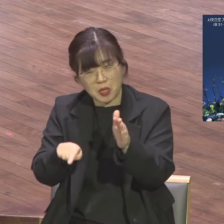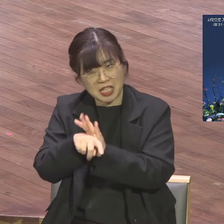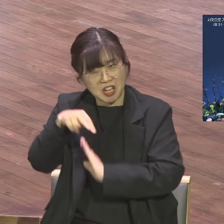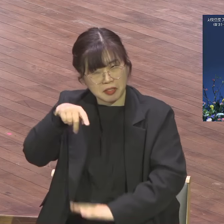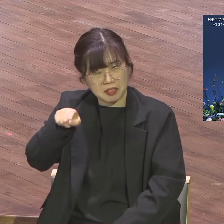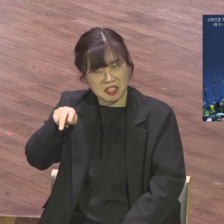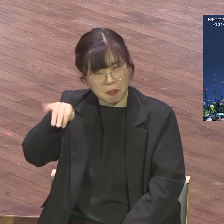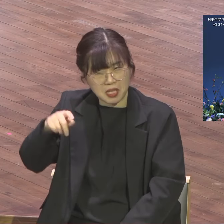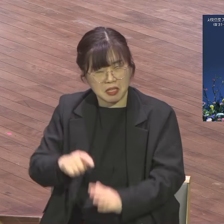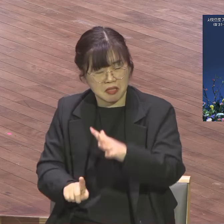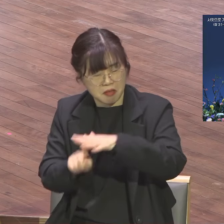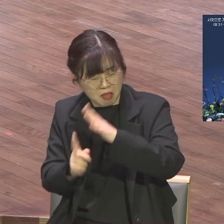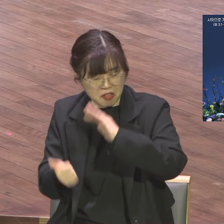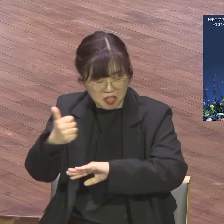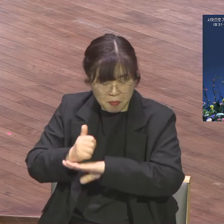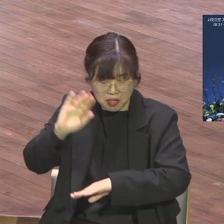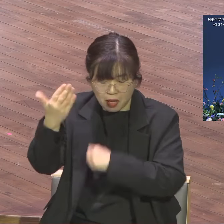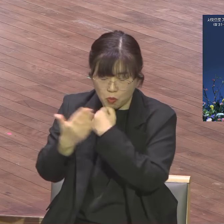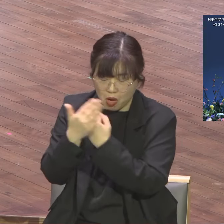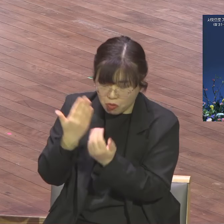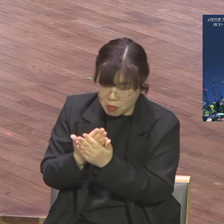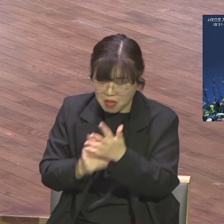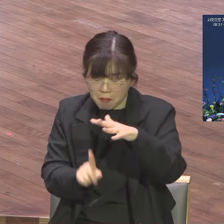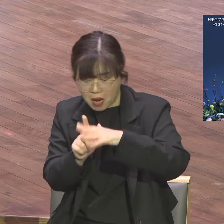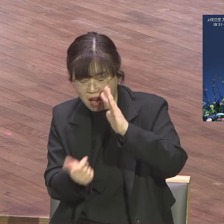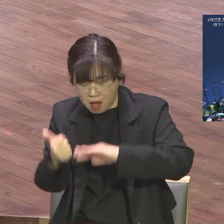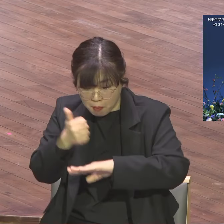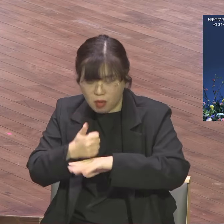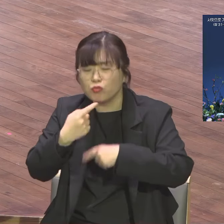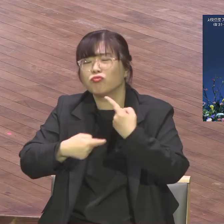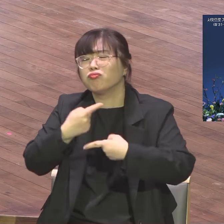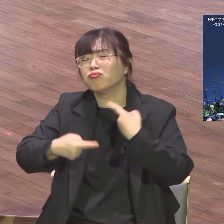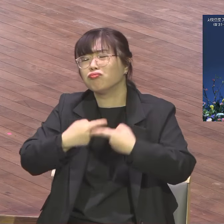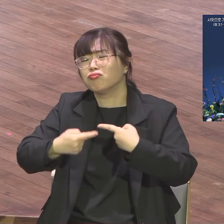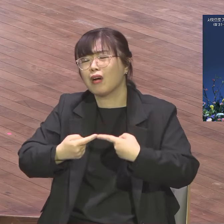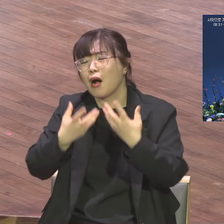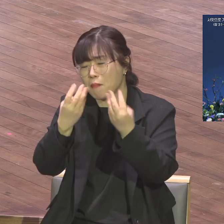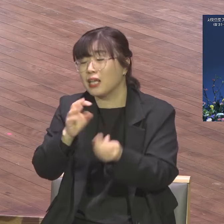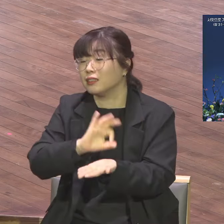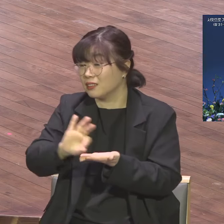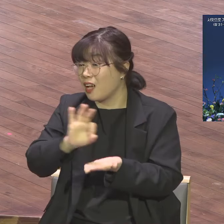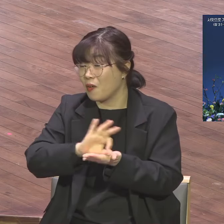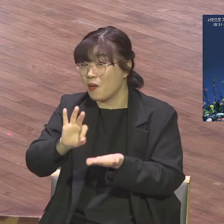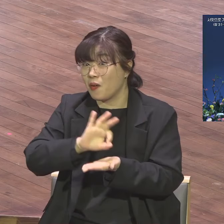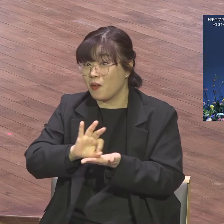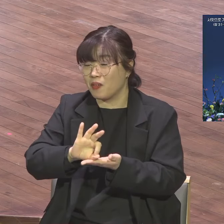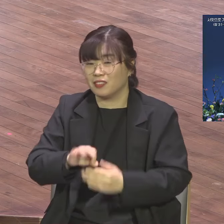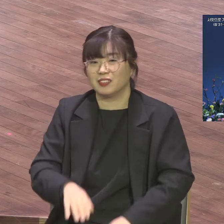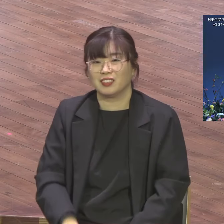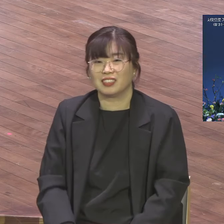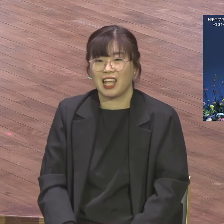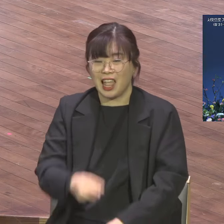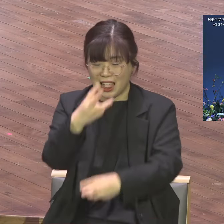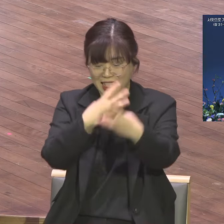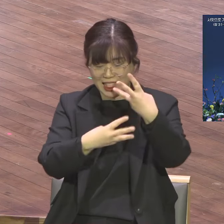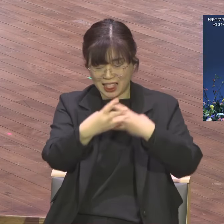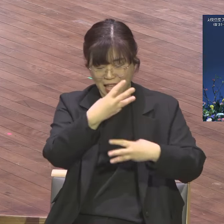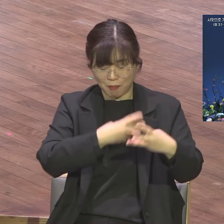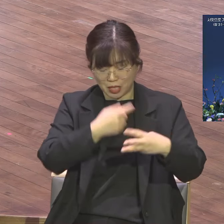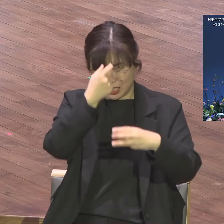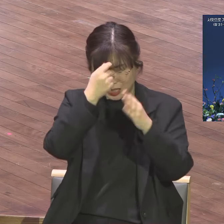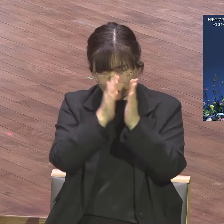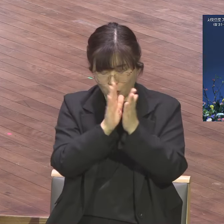주옵소서. 237 지우 서밋 하면서 뭐 그런 소리 많이 하지요. 렘노더들은요 기도하잖아요. 하나님 영적